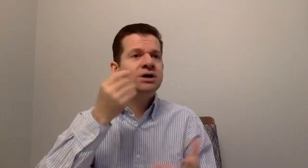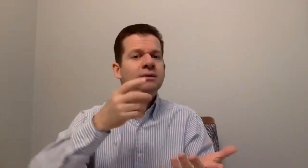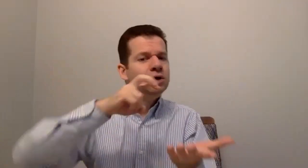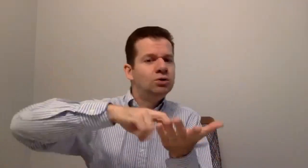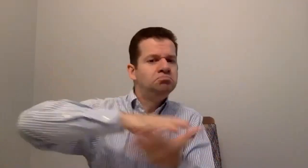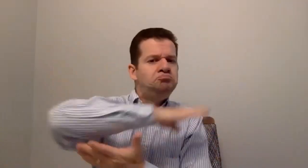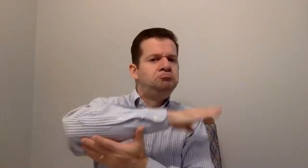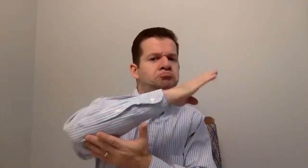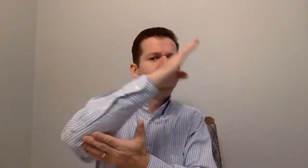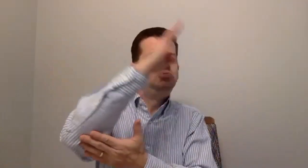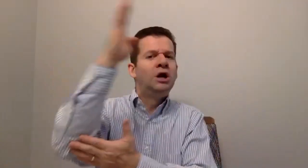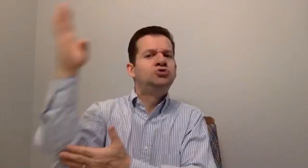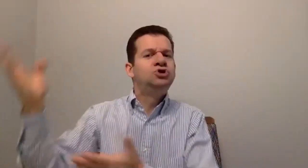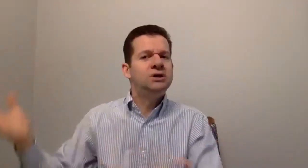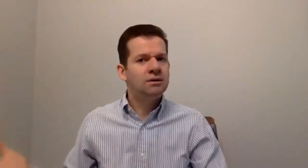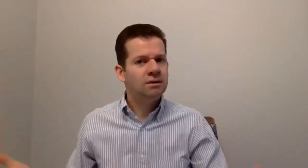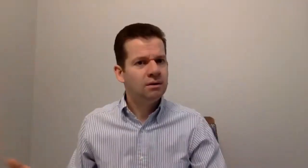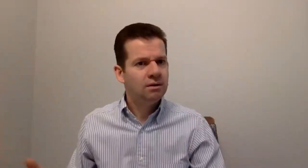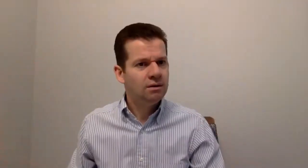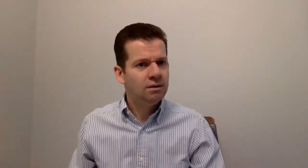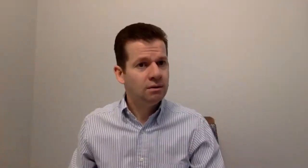beija durante o dia?